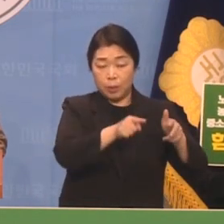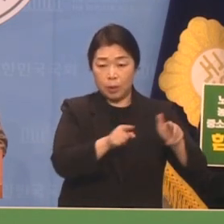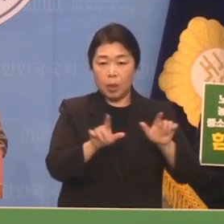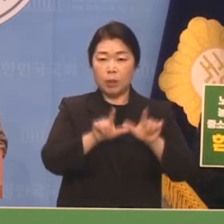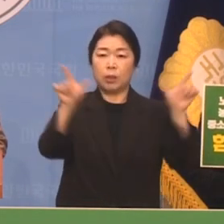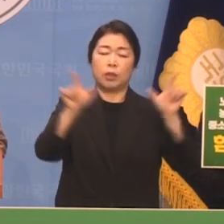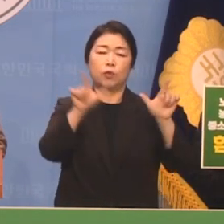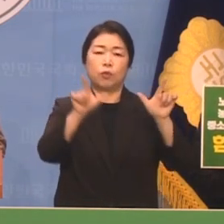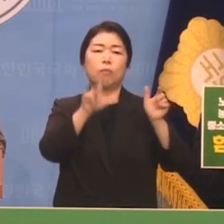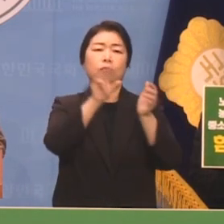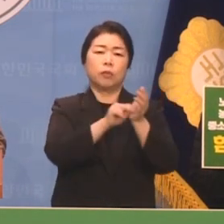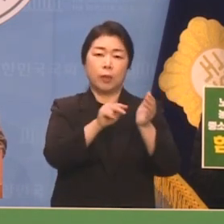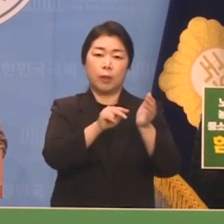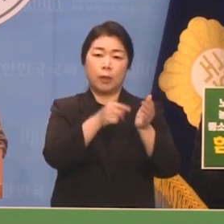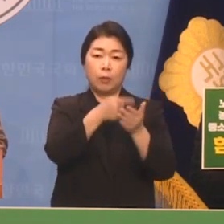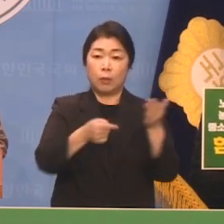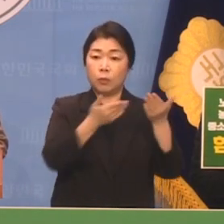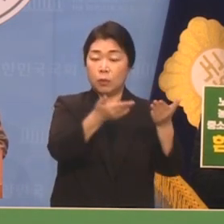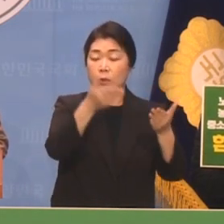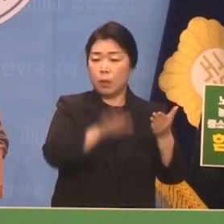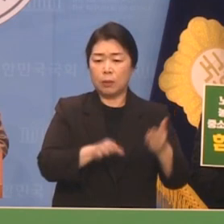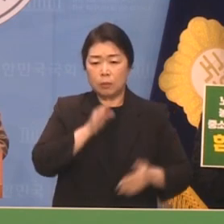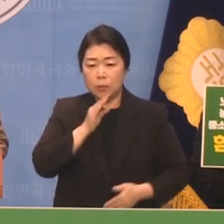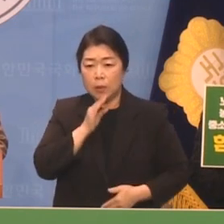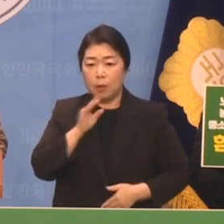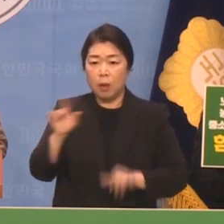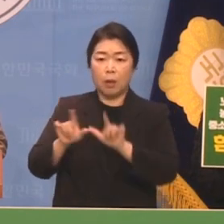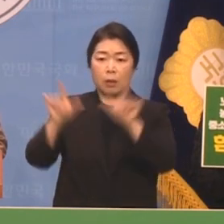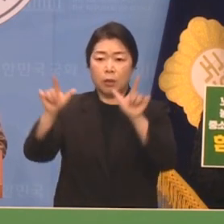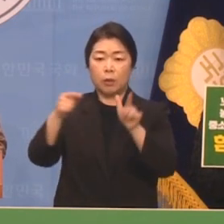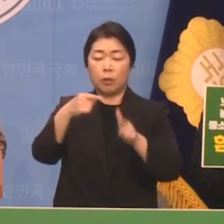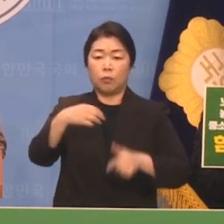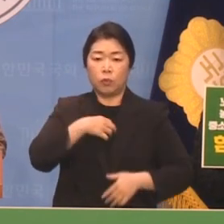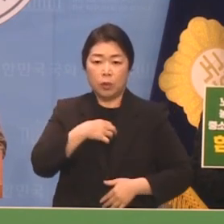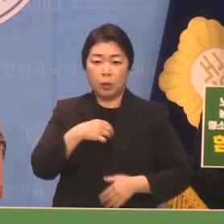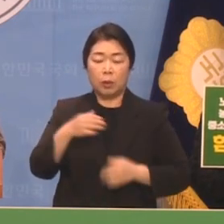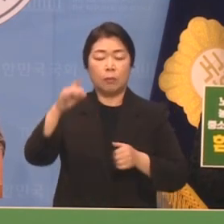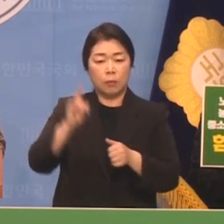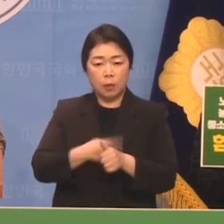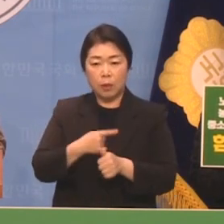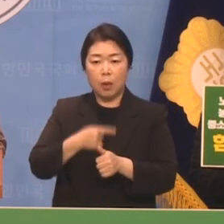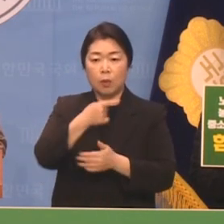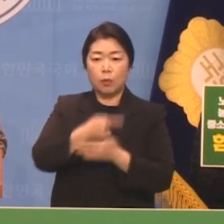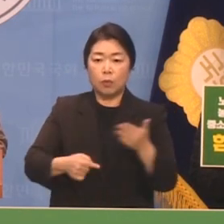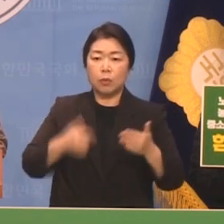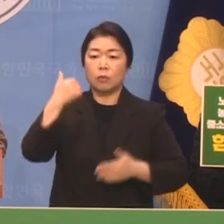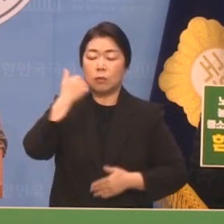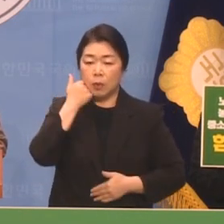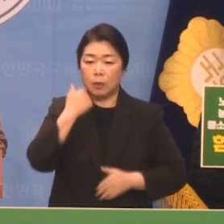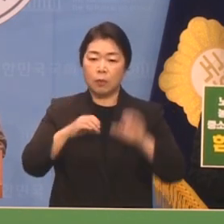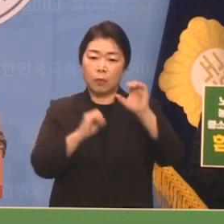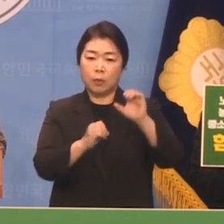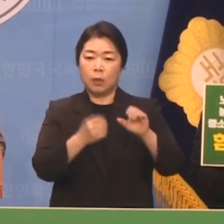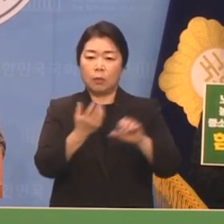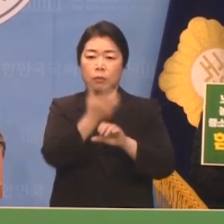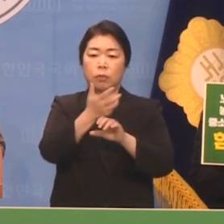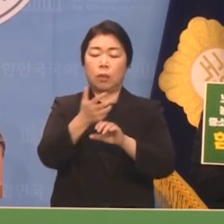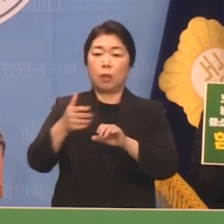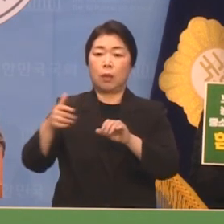기후위기 대부분을 일으켰지만 정작 기후위기로 인한 손실과 피해는 온실가스 배출에 책임이